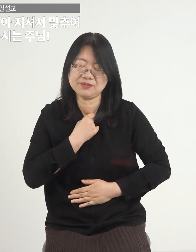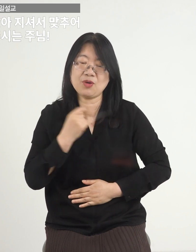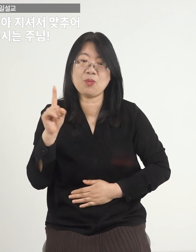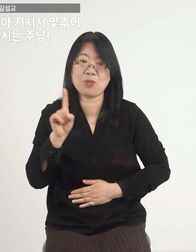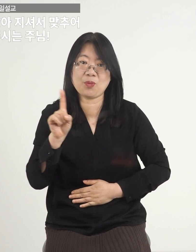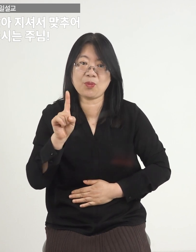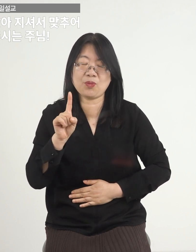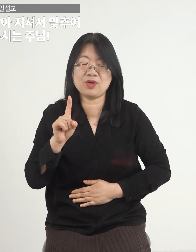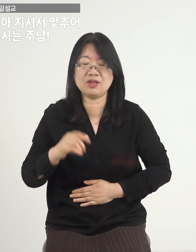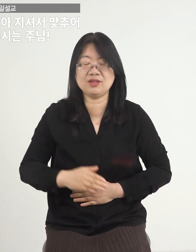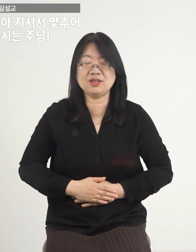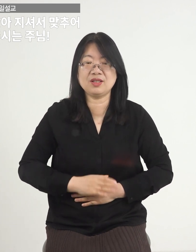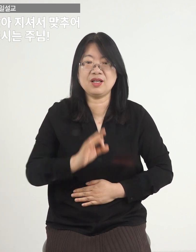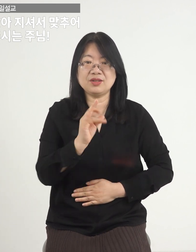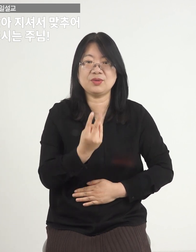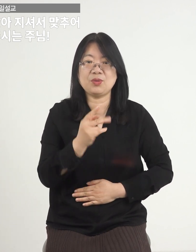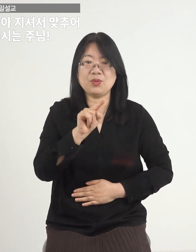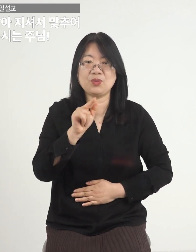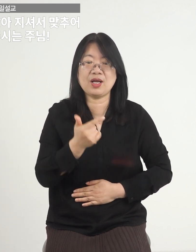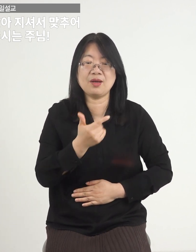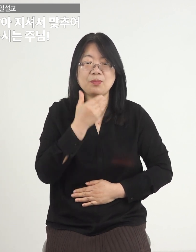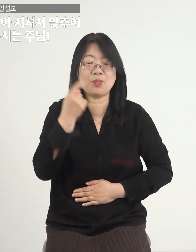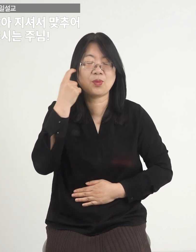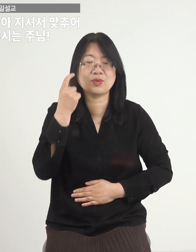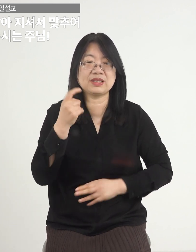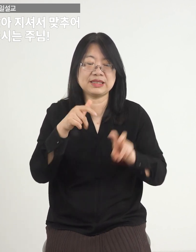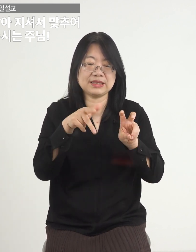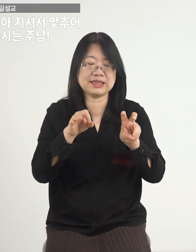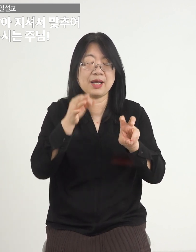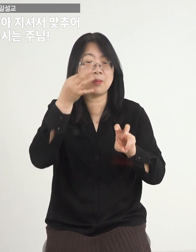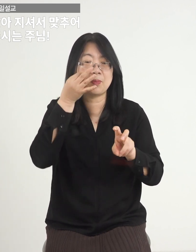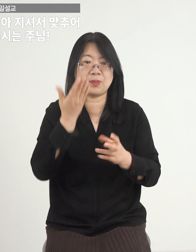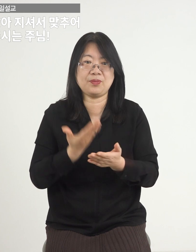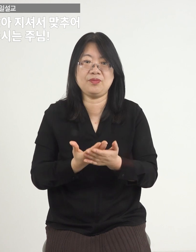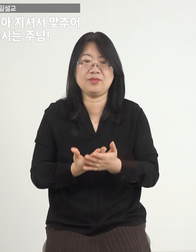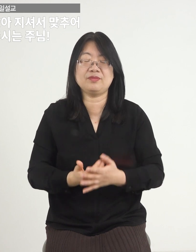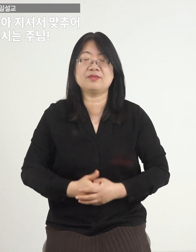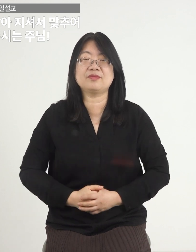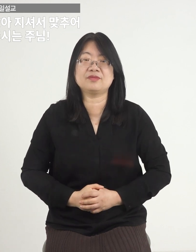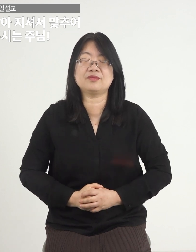싶을까? 우리 요한복음 20장을 한번 좀 띄워주실까요?